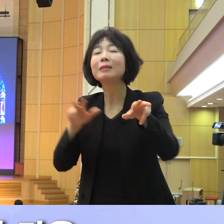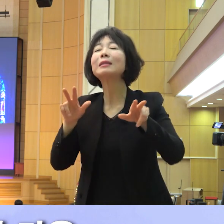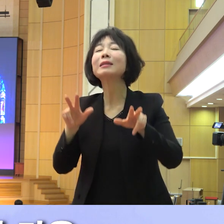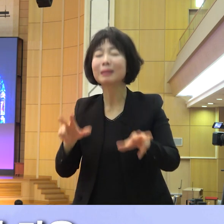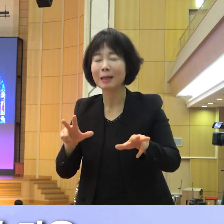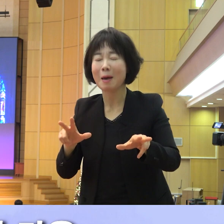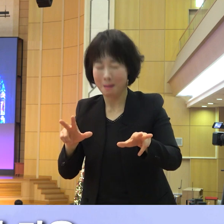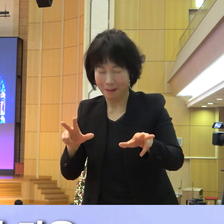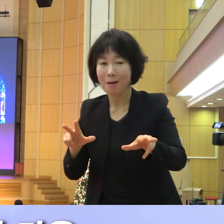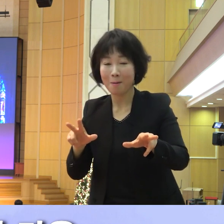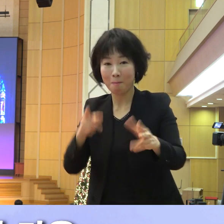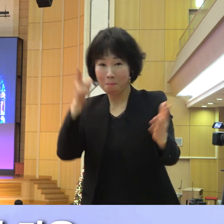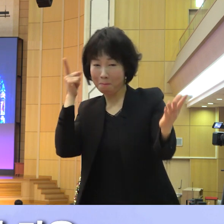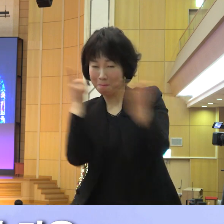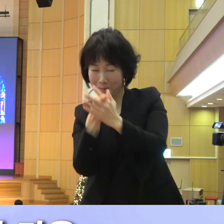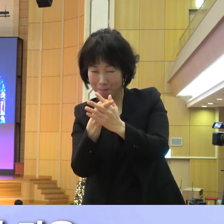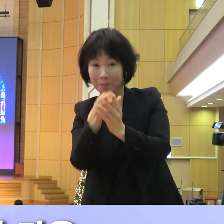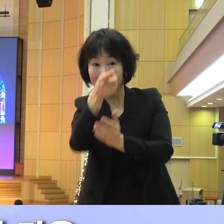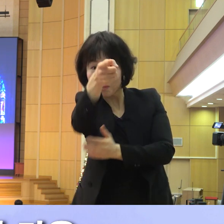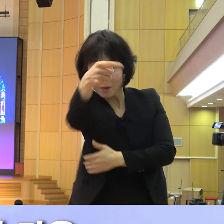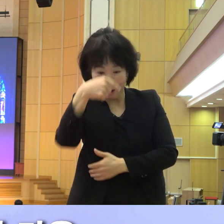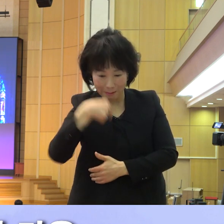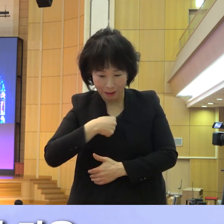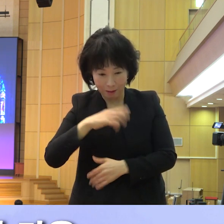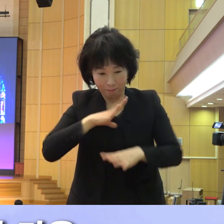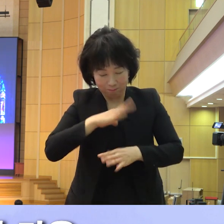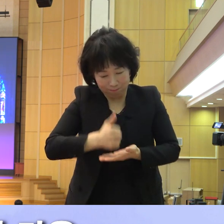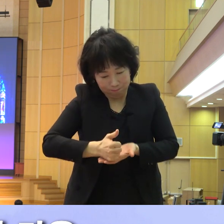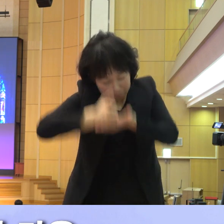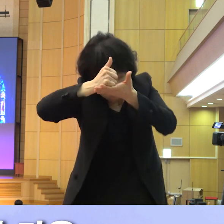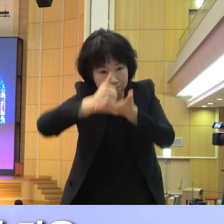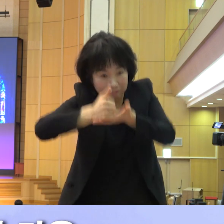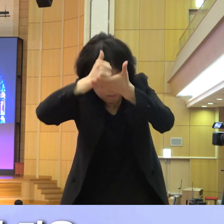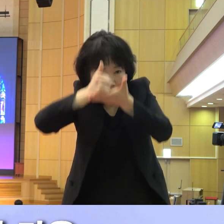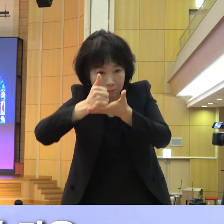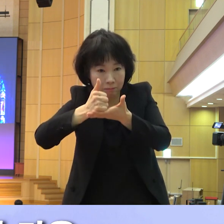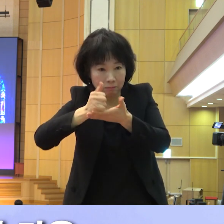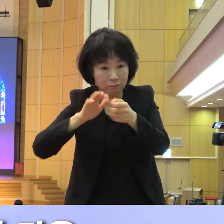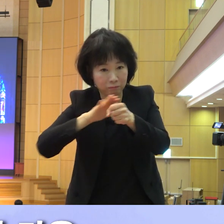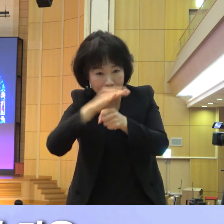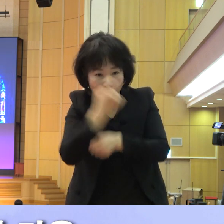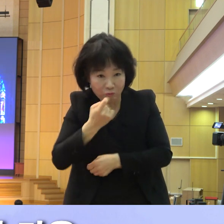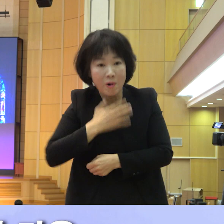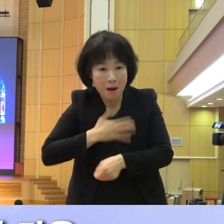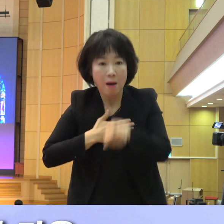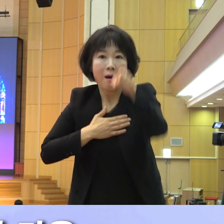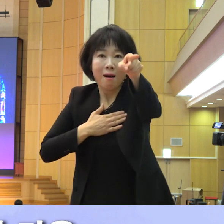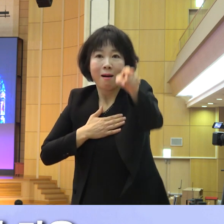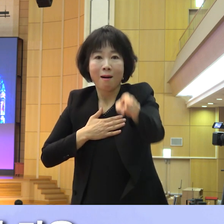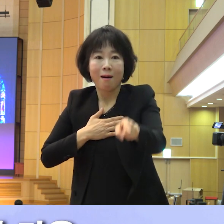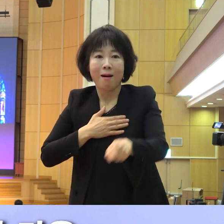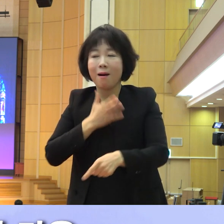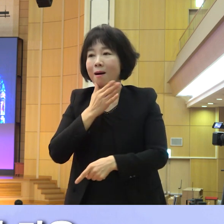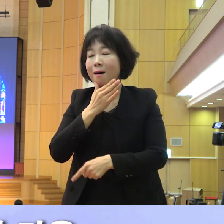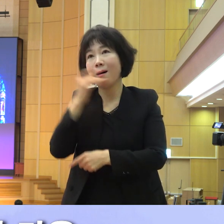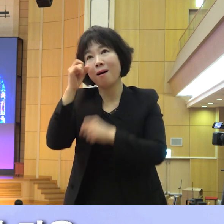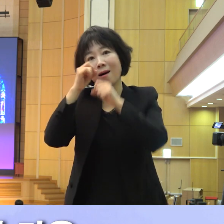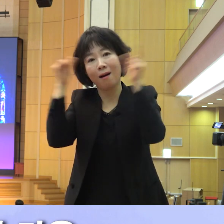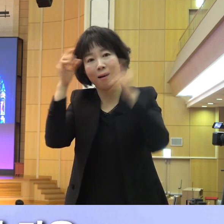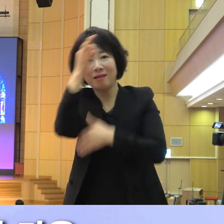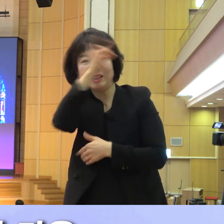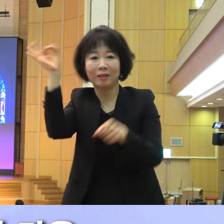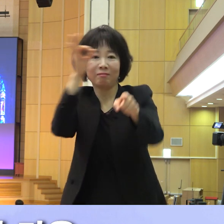이제서야 내가 나를 경외한 줄 아노라. 이제서야 창세기